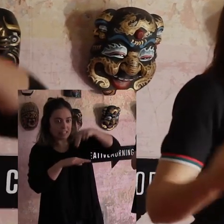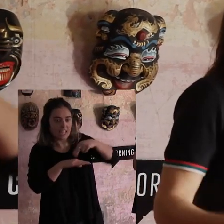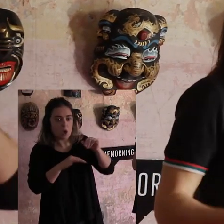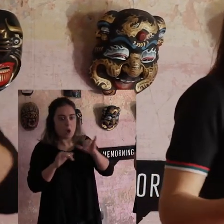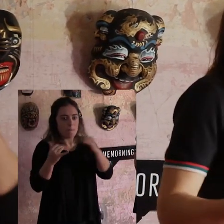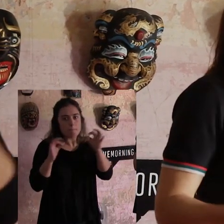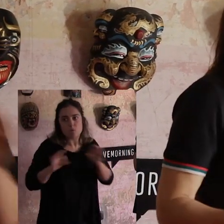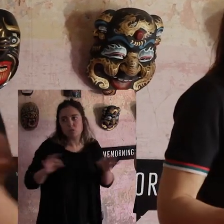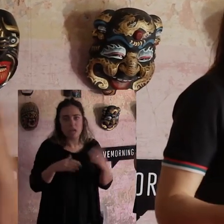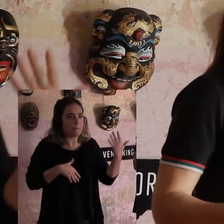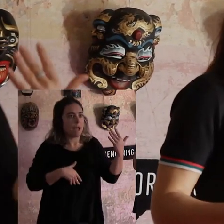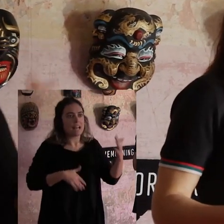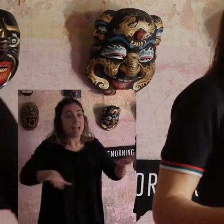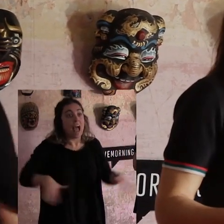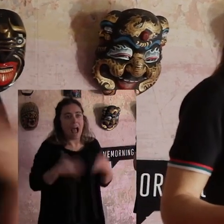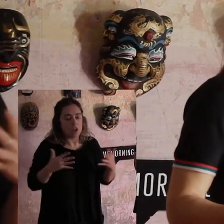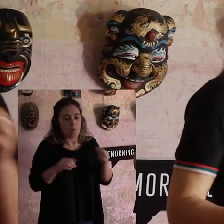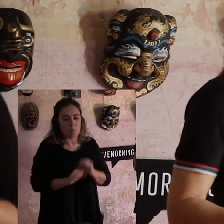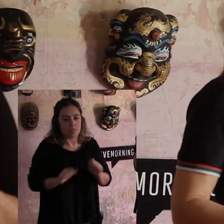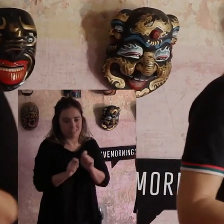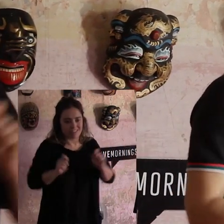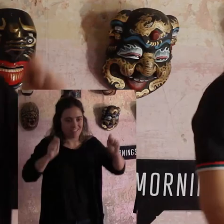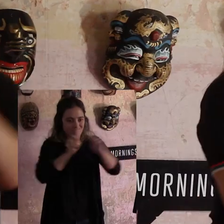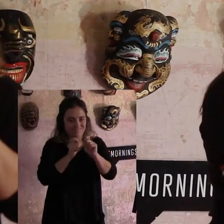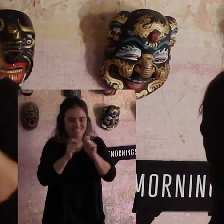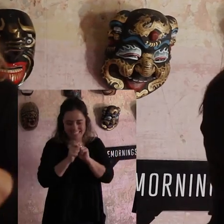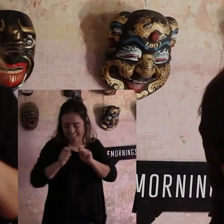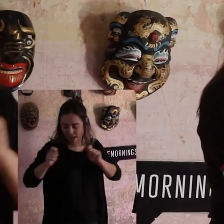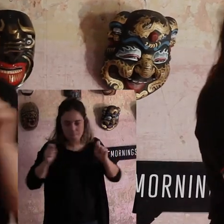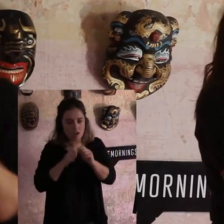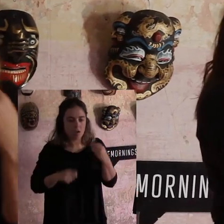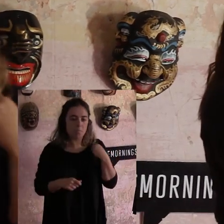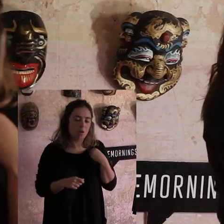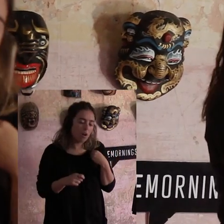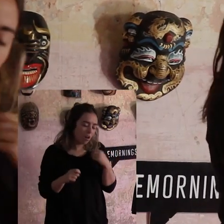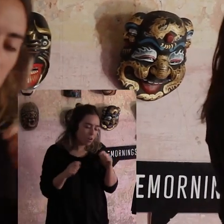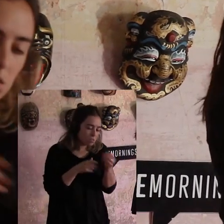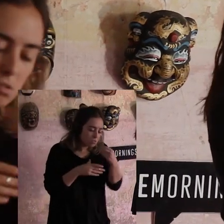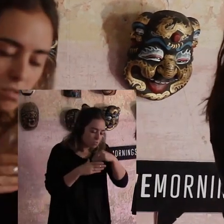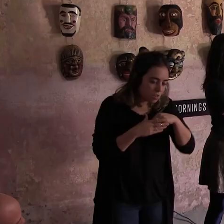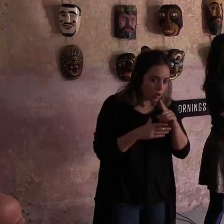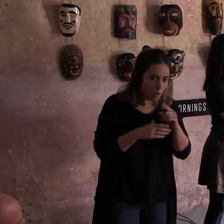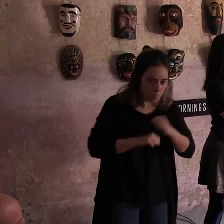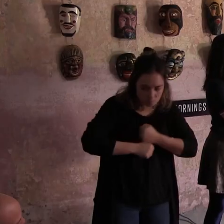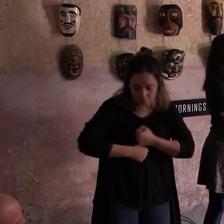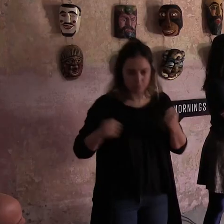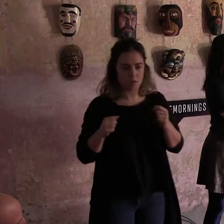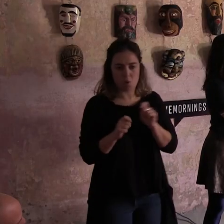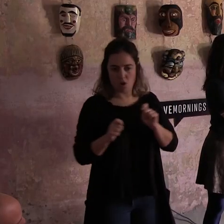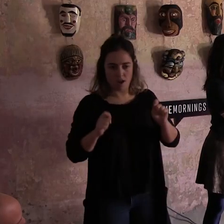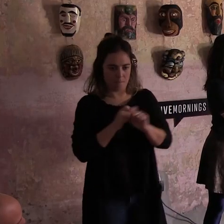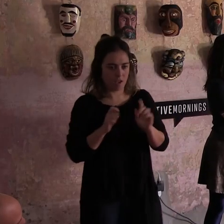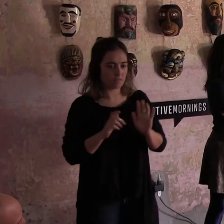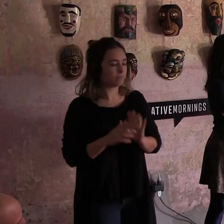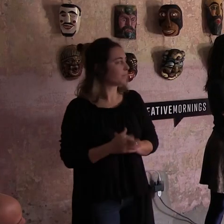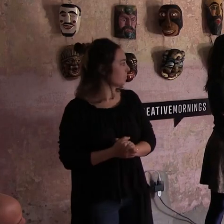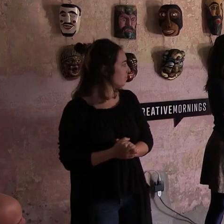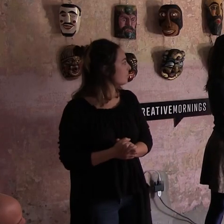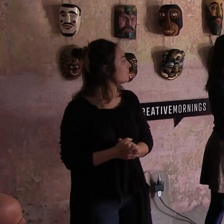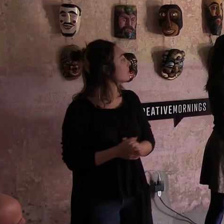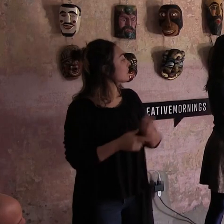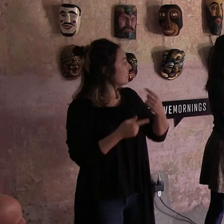música, baile, haga cosas y cambie eso, cambie, no se deje atrapar por esas.